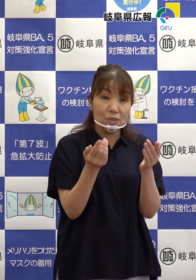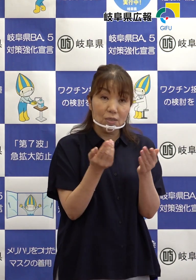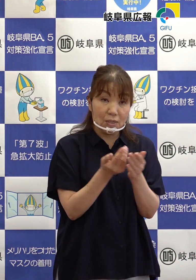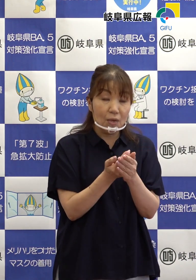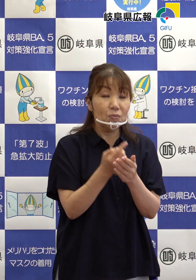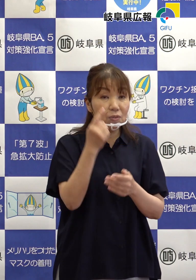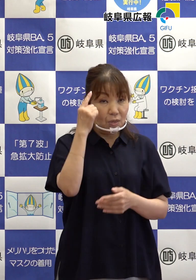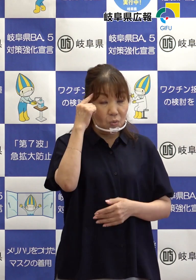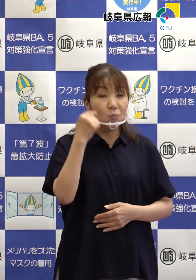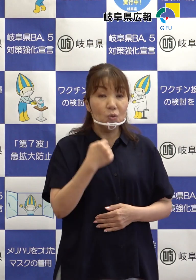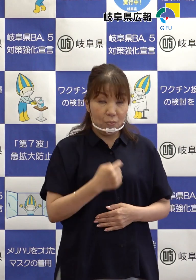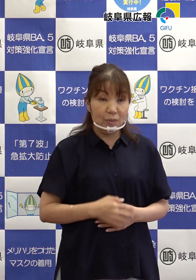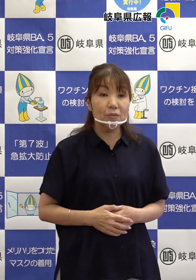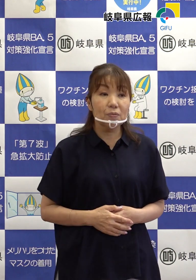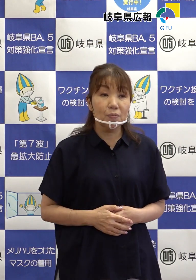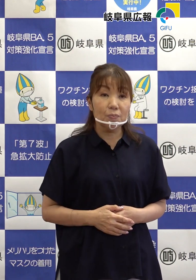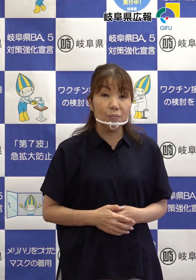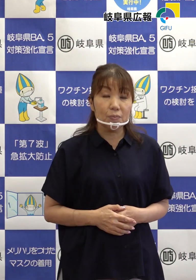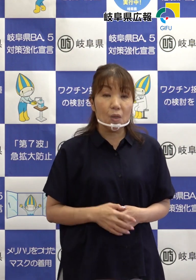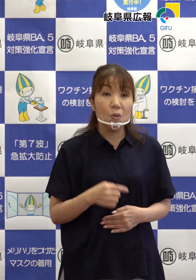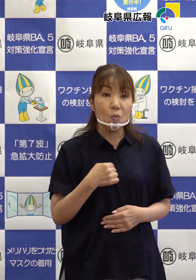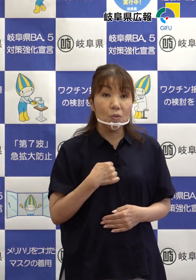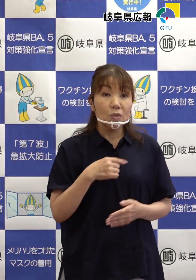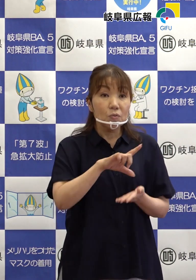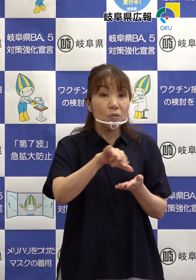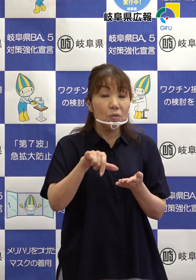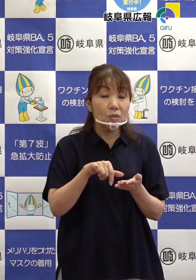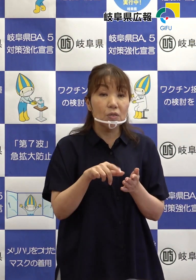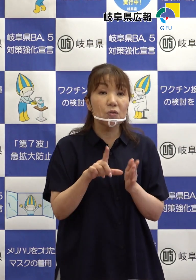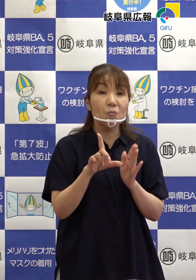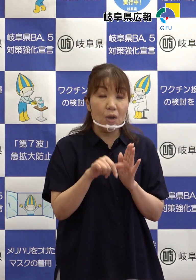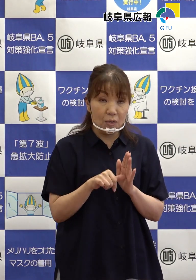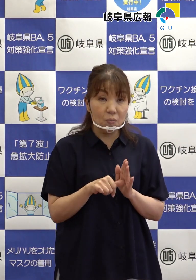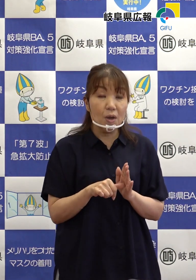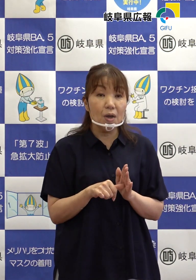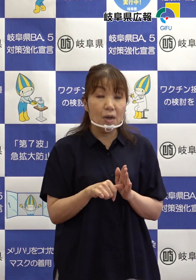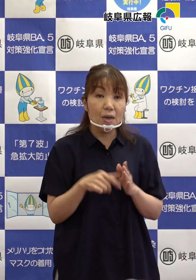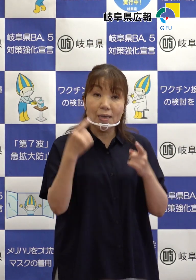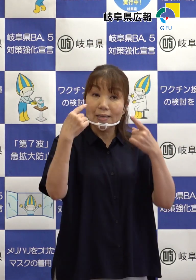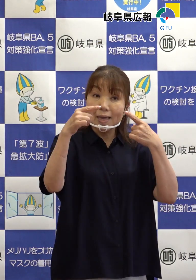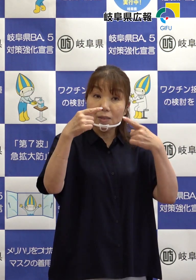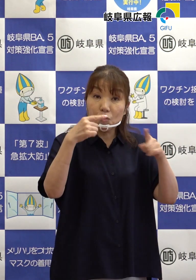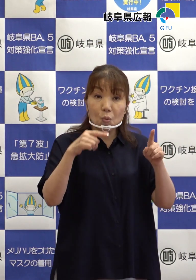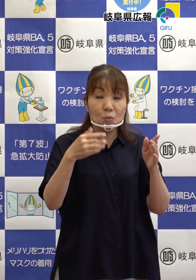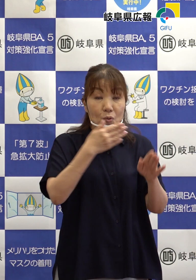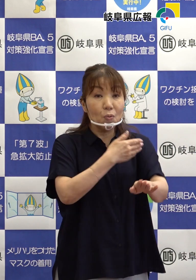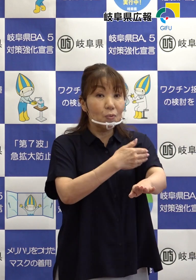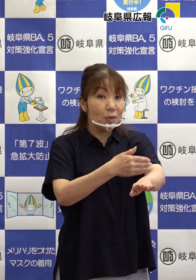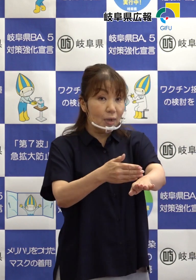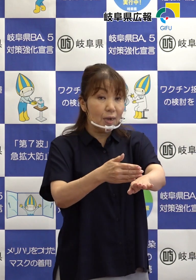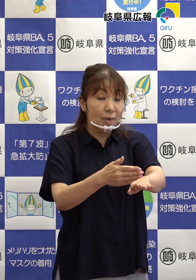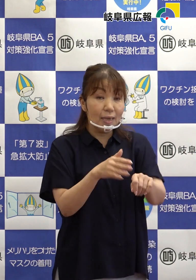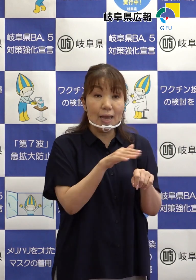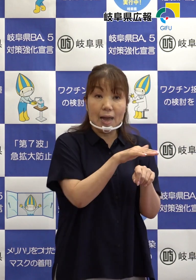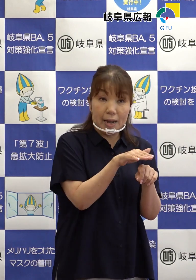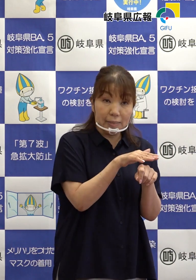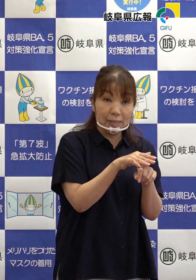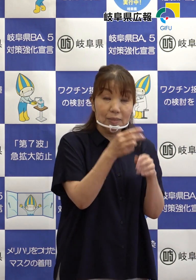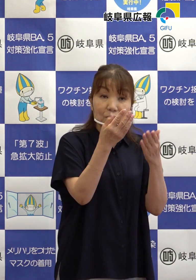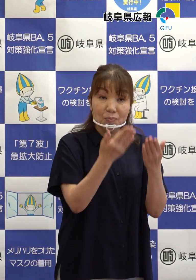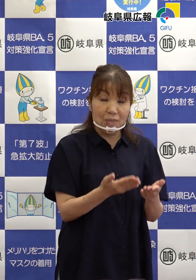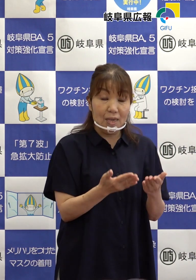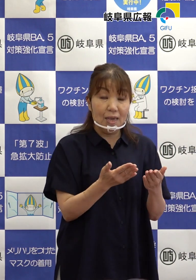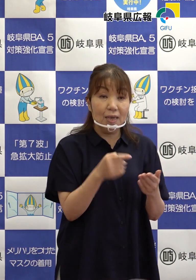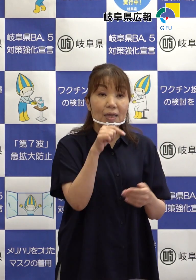というふうに思っていますで私どもあの子の素検討の過程で愛知県それから3件